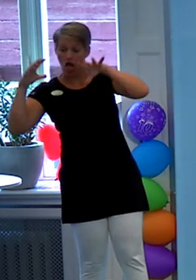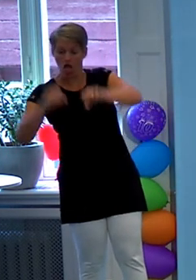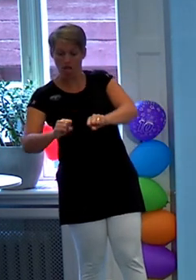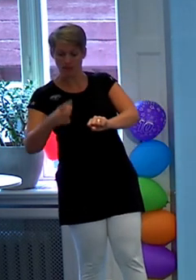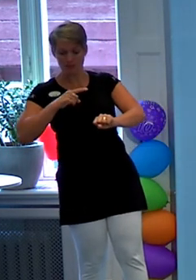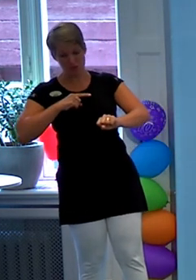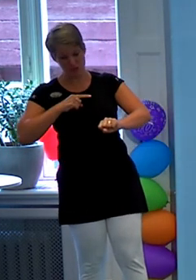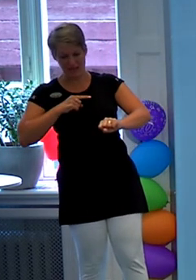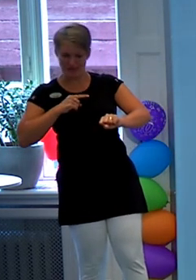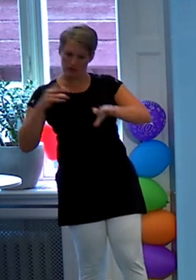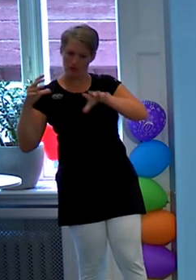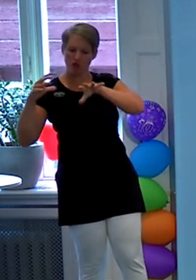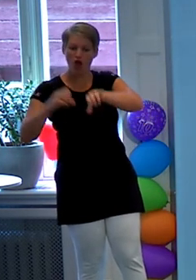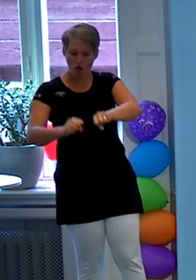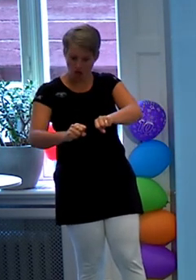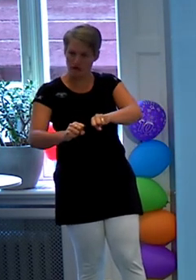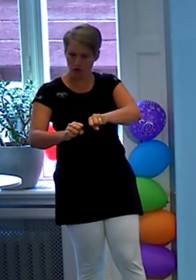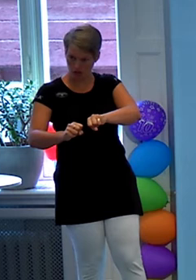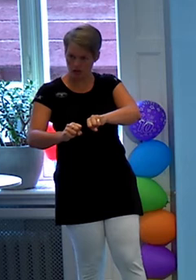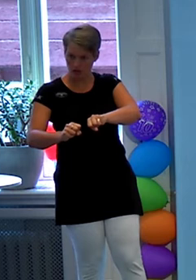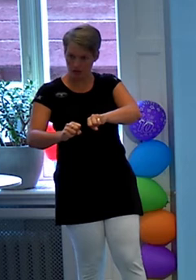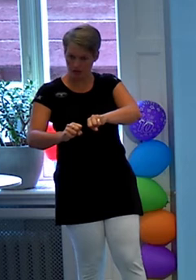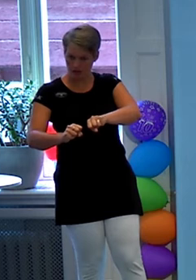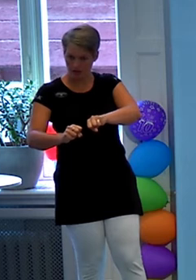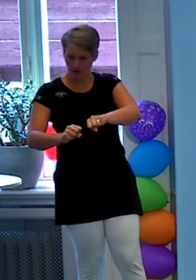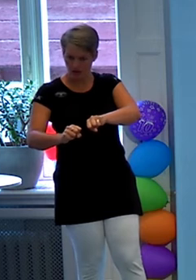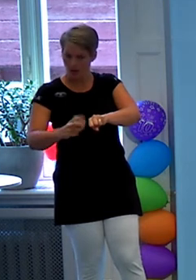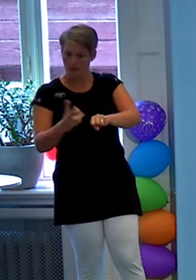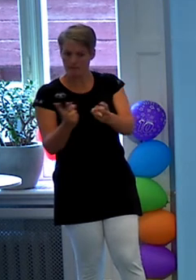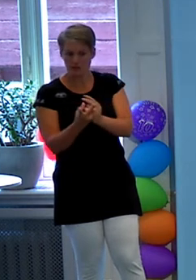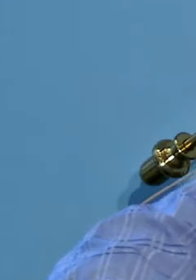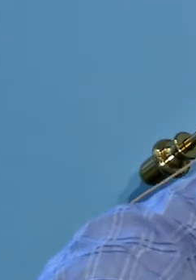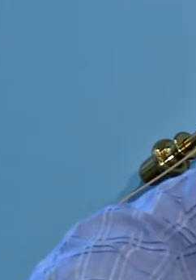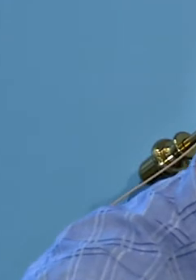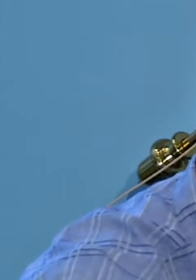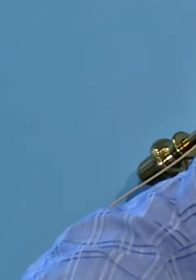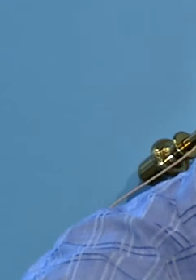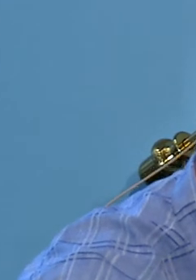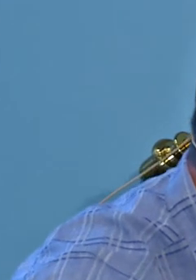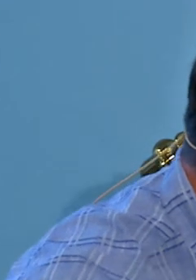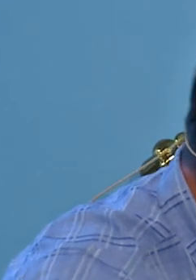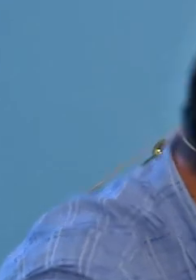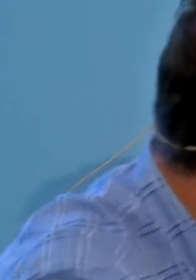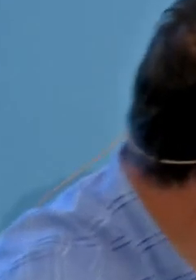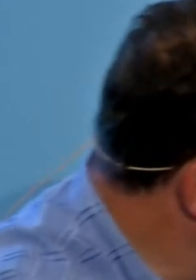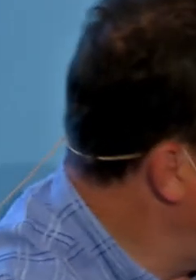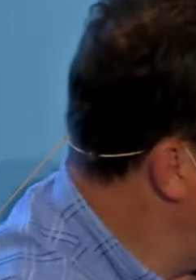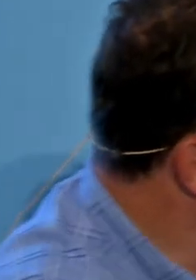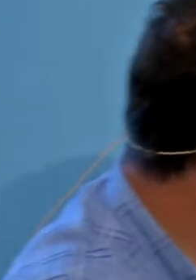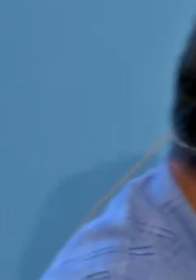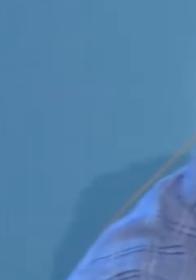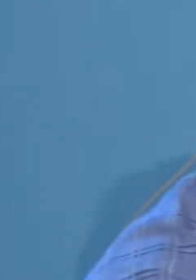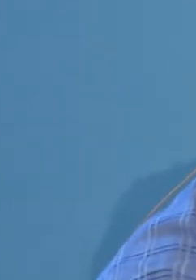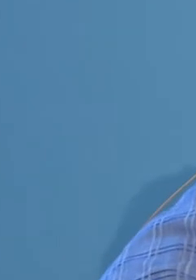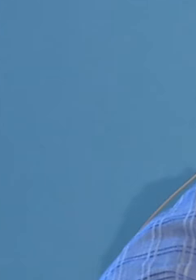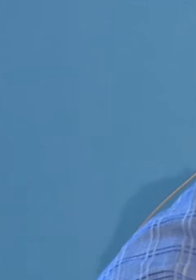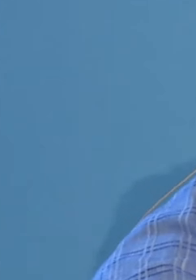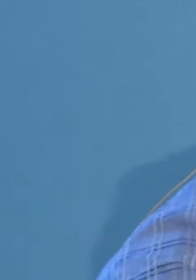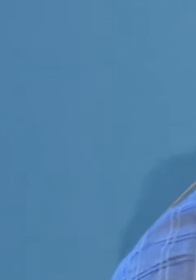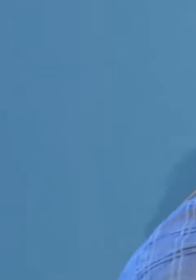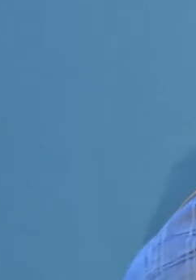väldigt mycket istället för att så att säga fördela ut och vara den storsinta ledaren, så riskerar man att inte få